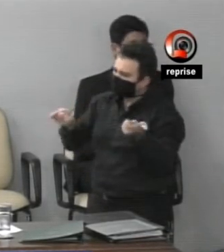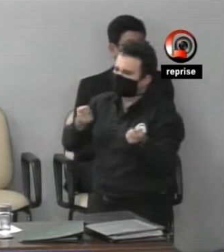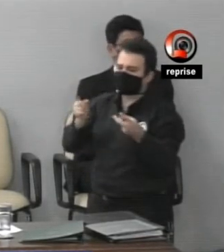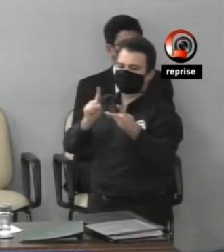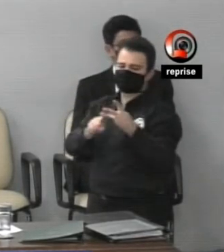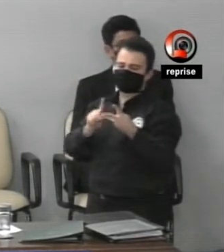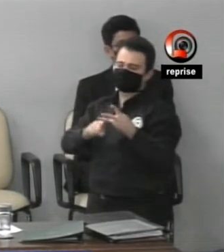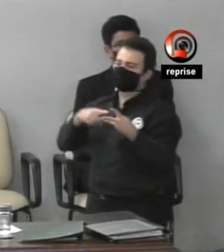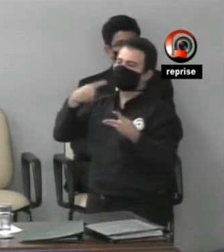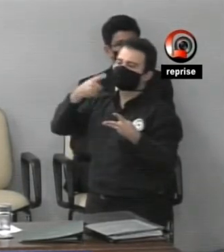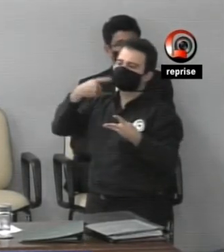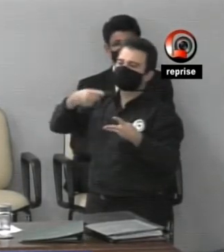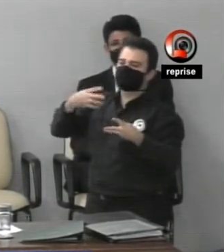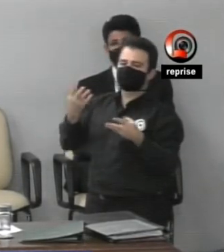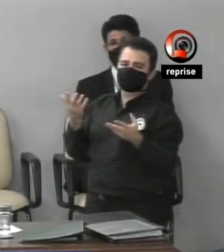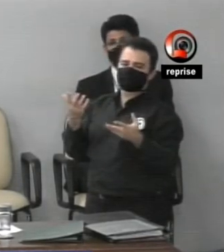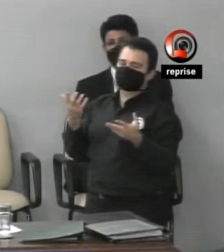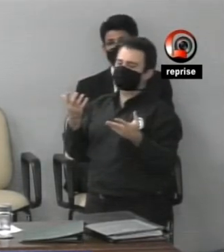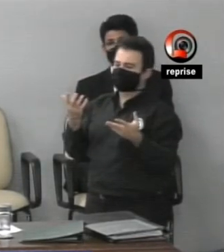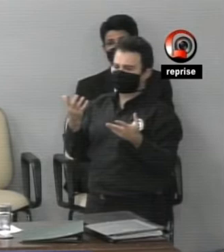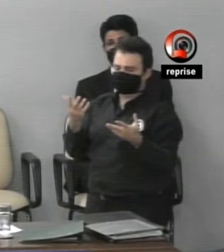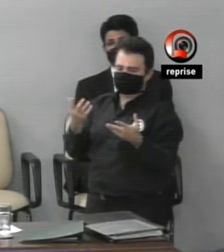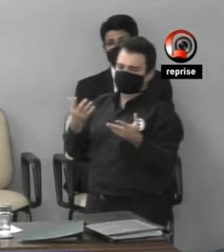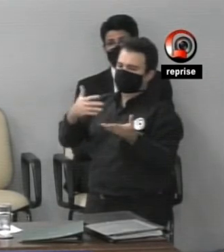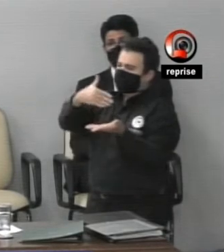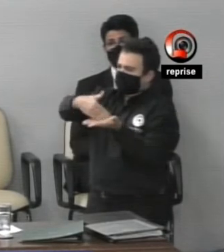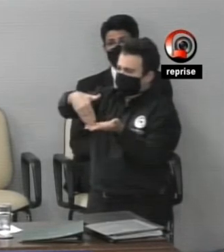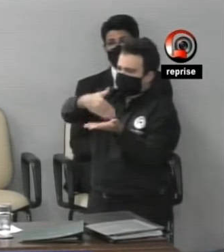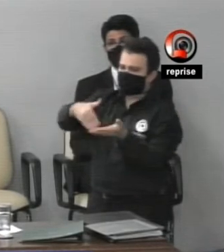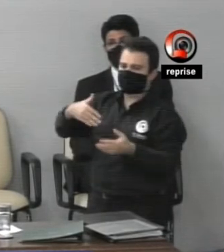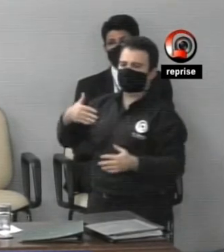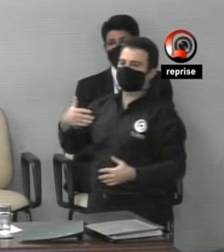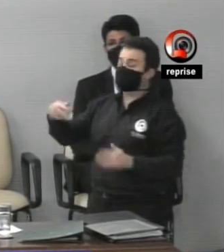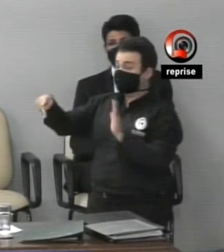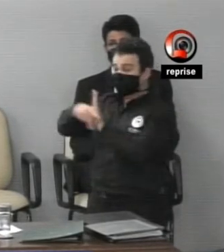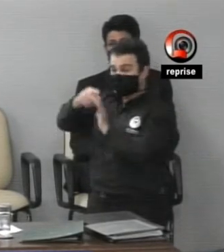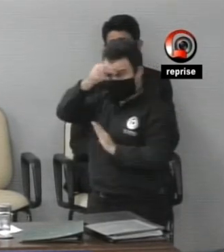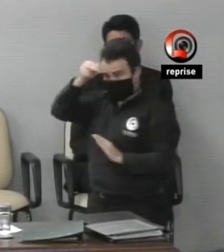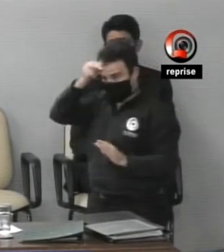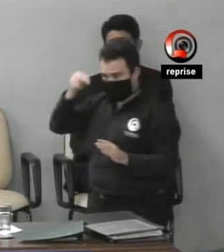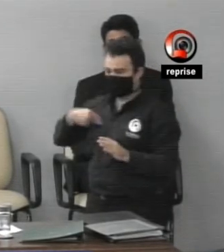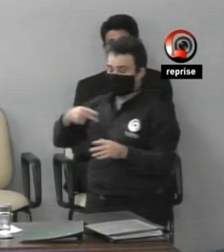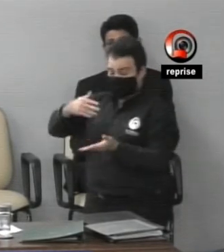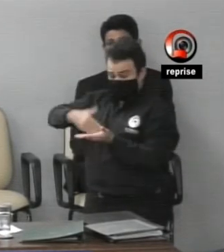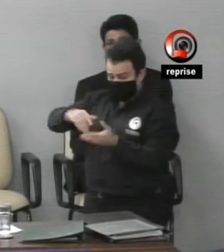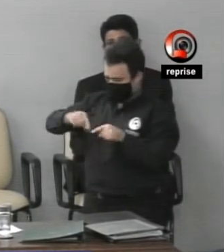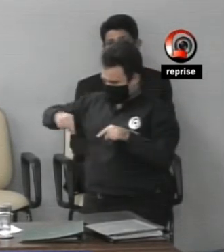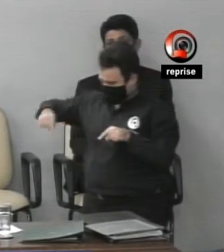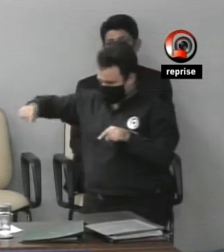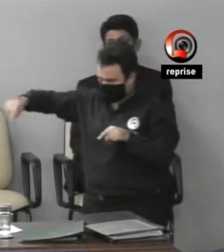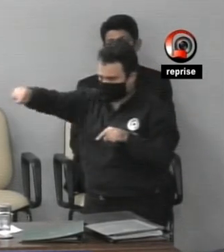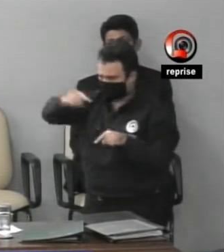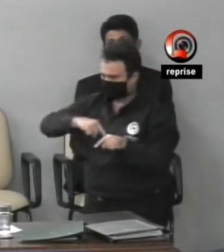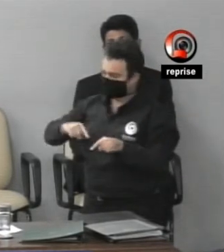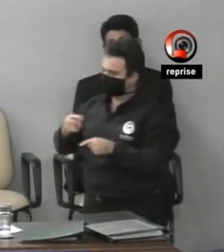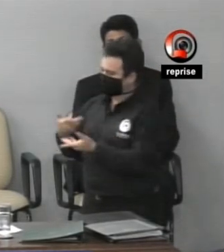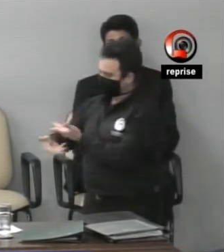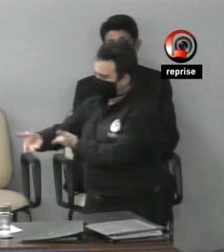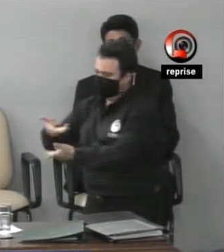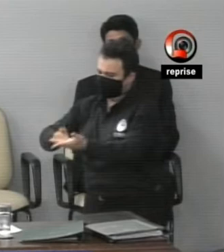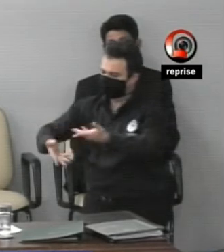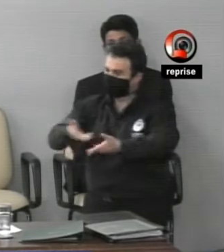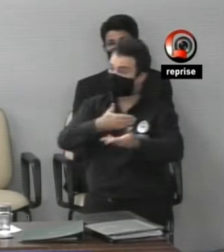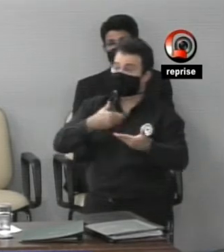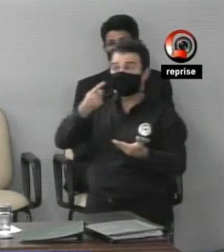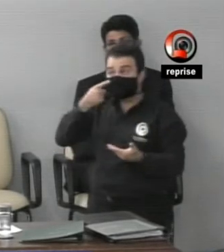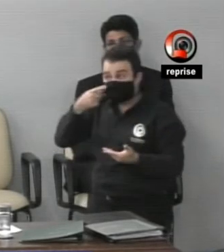do Município, a Secretaria de Governo, entre várias secretarias, nós iniciamos, então, o processo de reabertura das